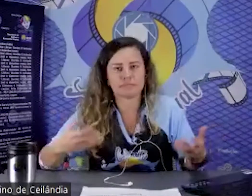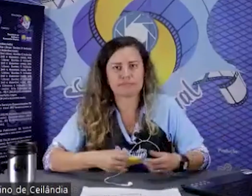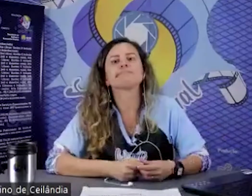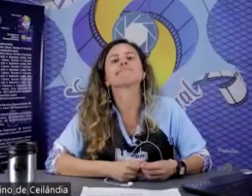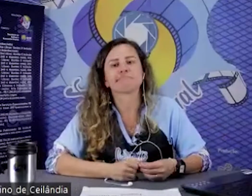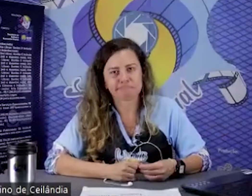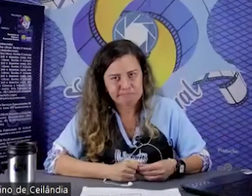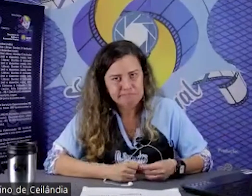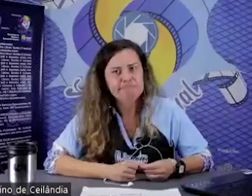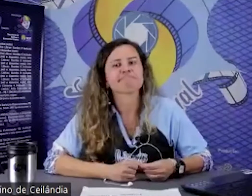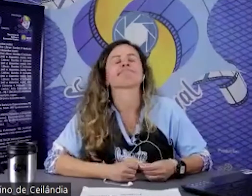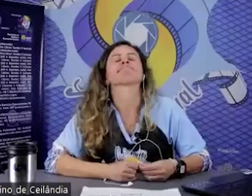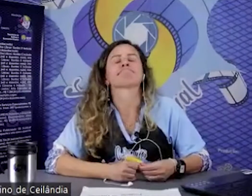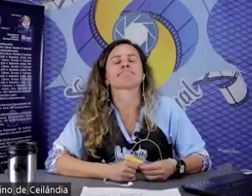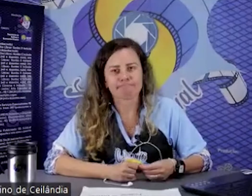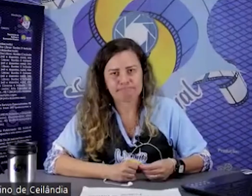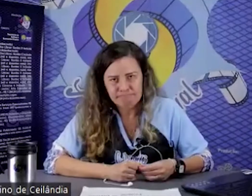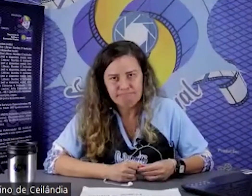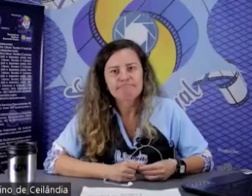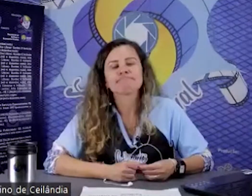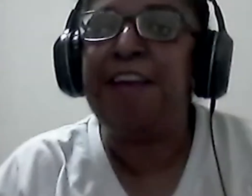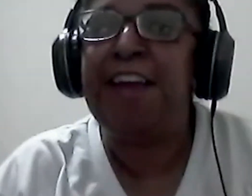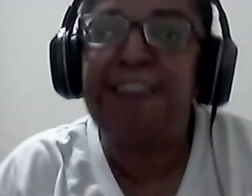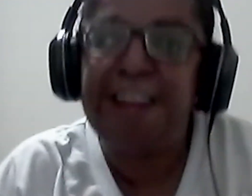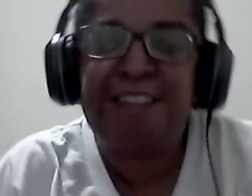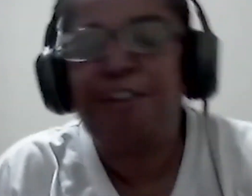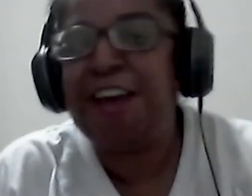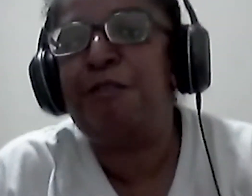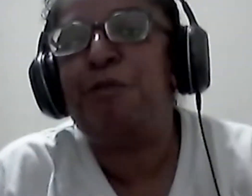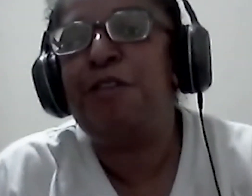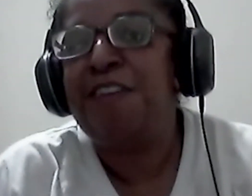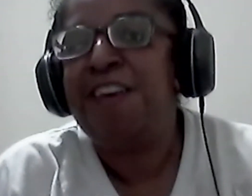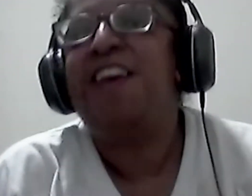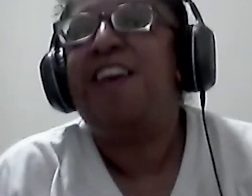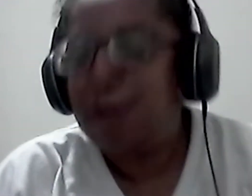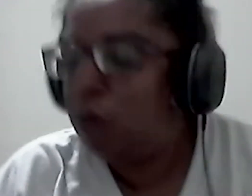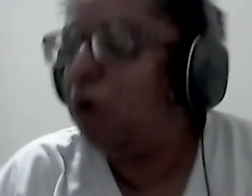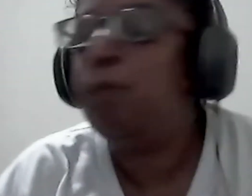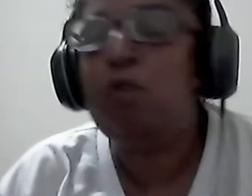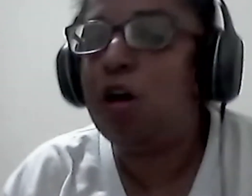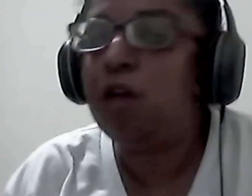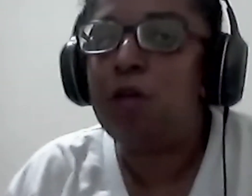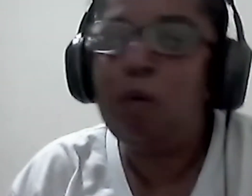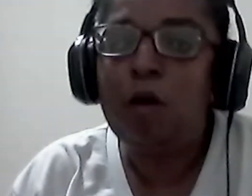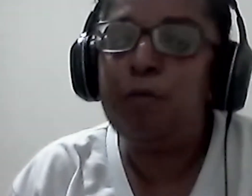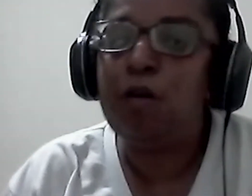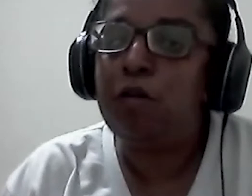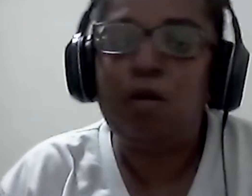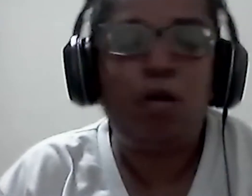mais. Isso, o choro. E vai. É desse jeito. É o corpo, é. É o corpo todo. É o corpo todo. O